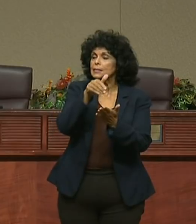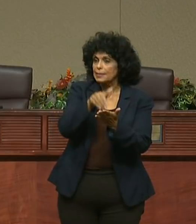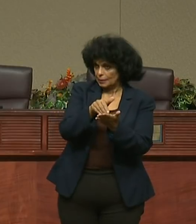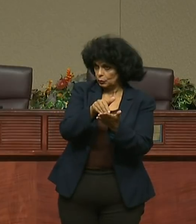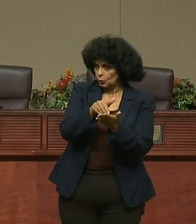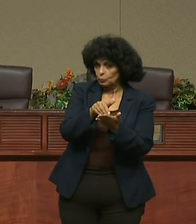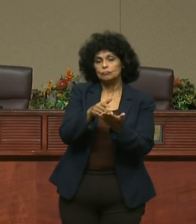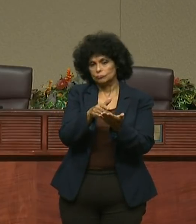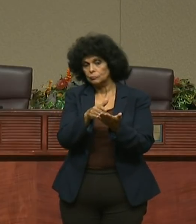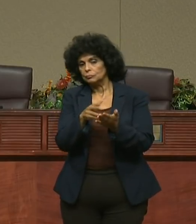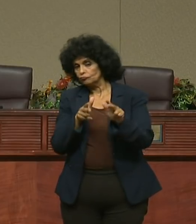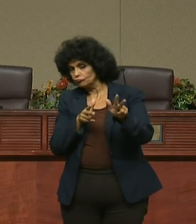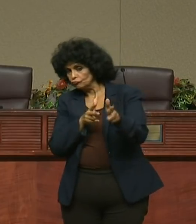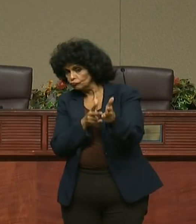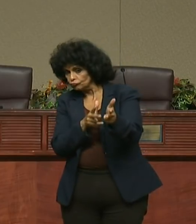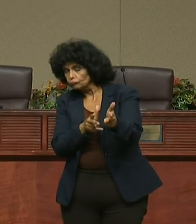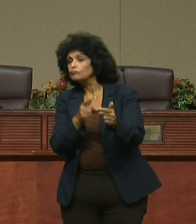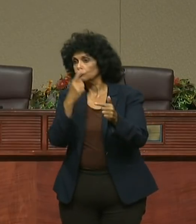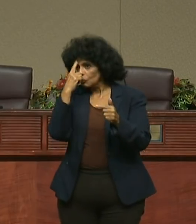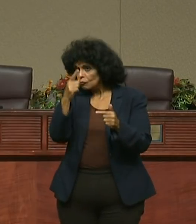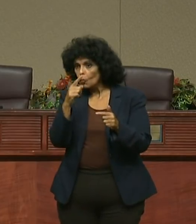pidiendo documentación del gobierno?